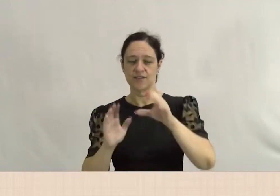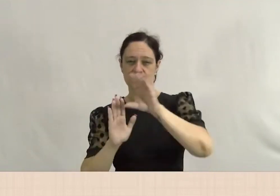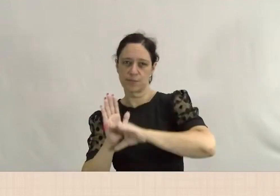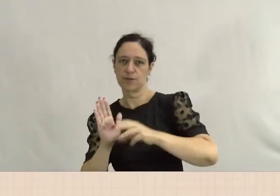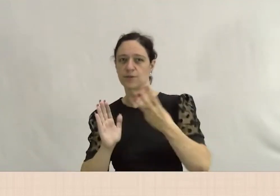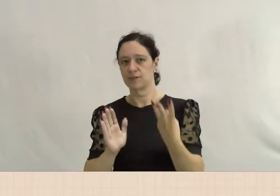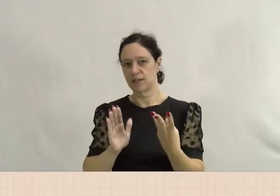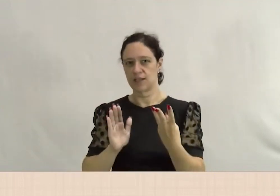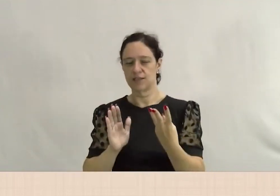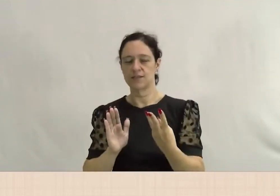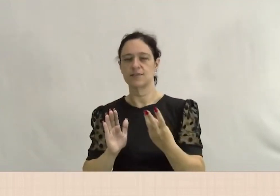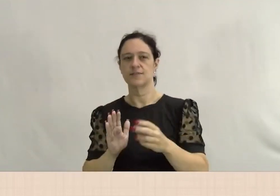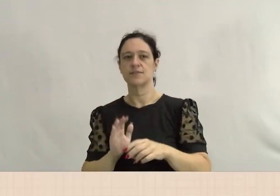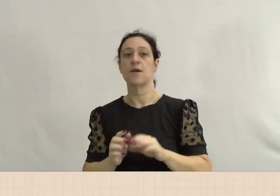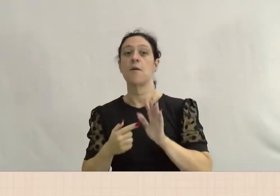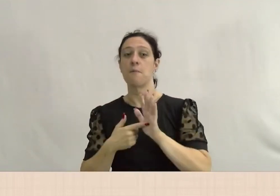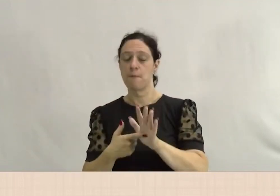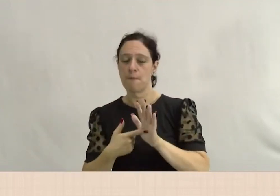Senhor Jesus,